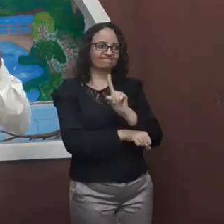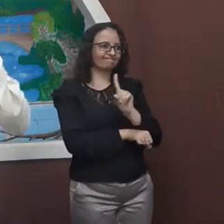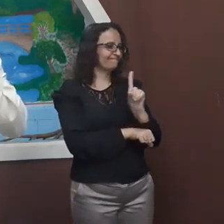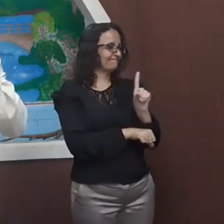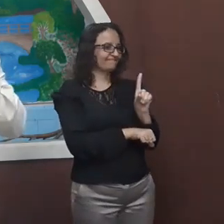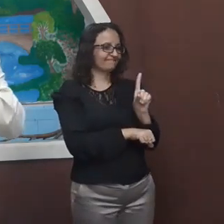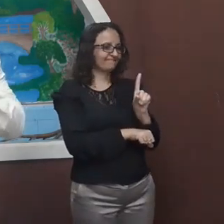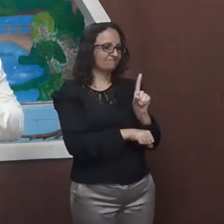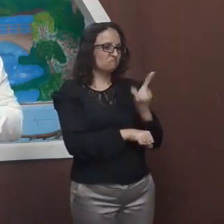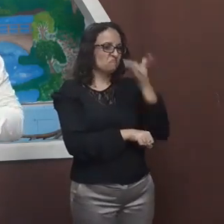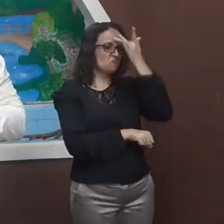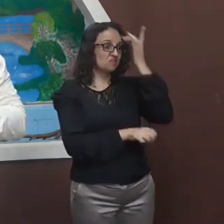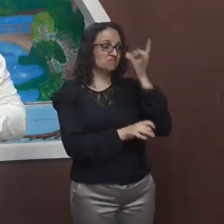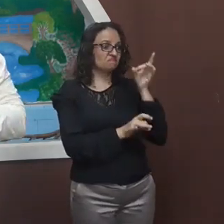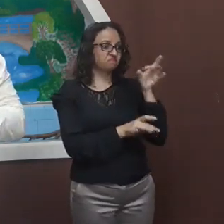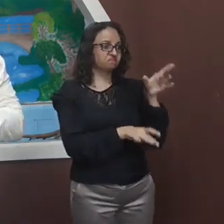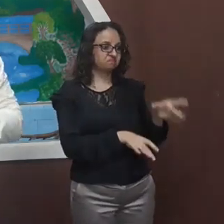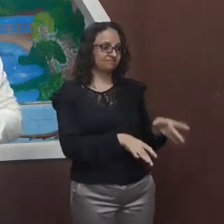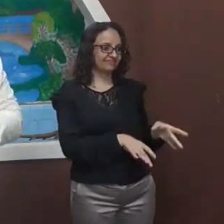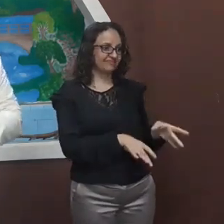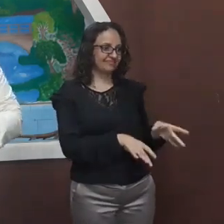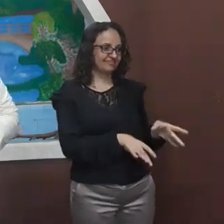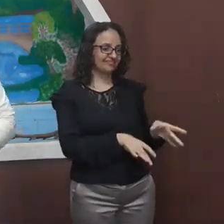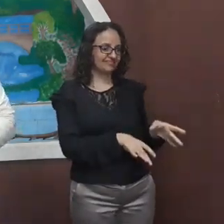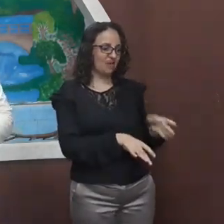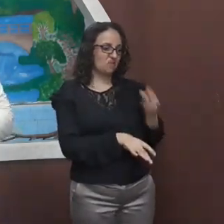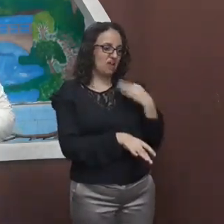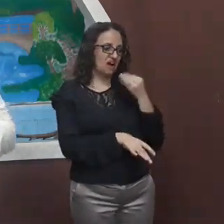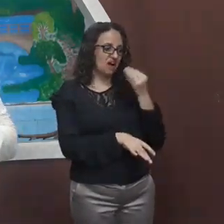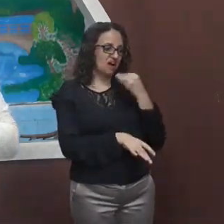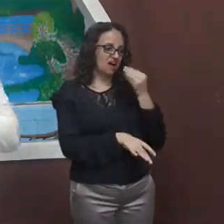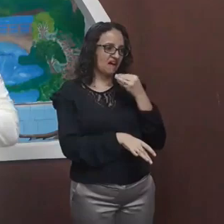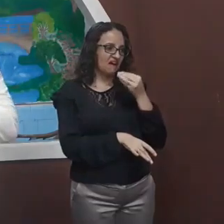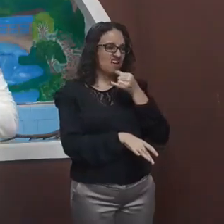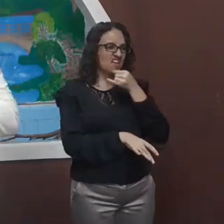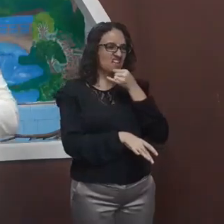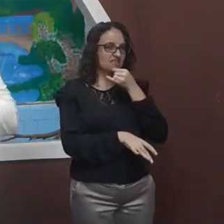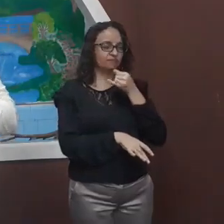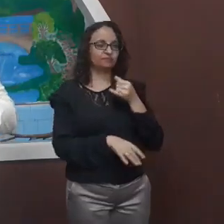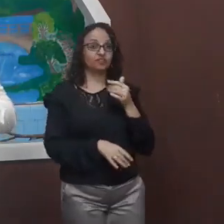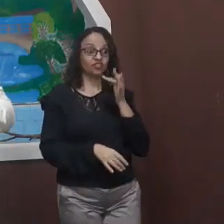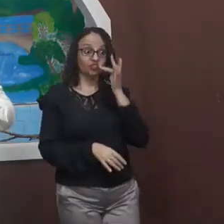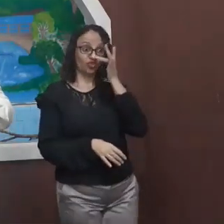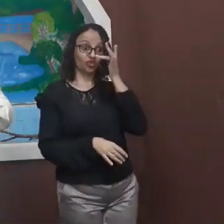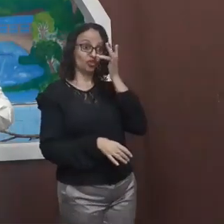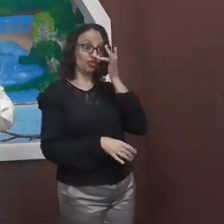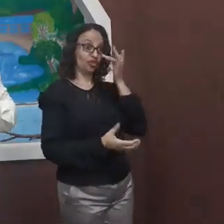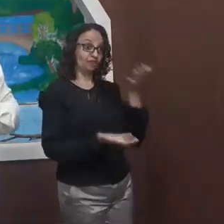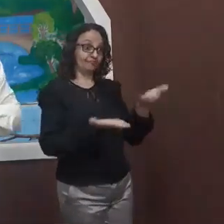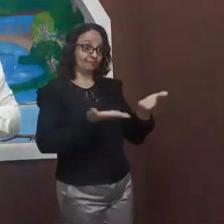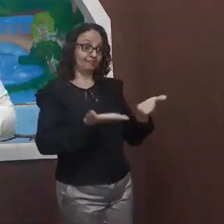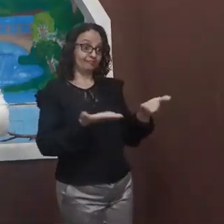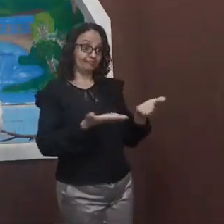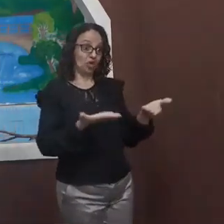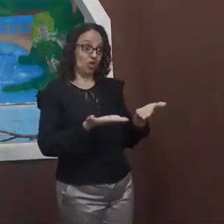As pessoas têm deixado de perseverar. Só que fala assim, pastor, já que é mais chique ser da pós-modernidade, eu vou te dar um